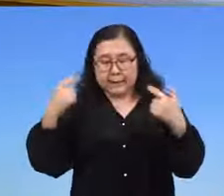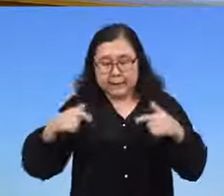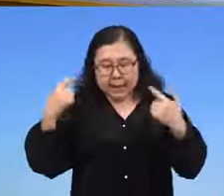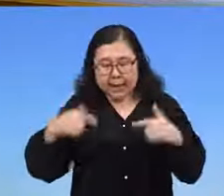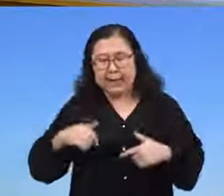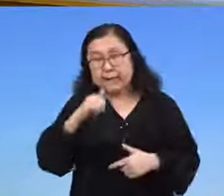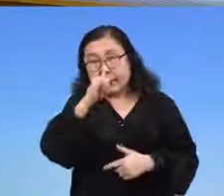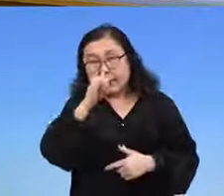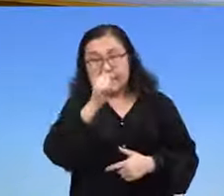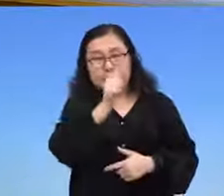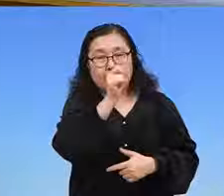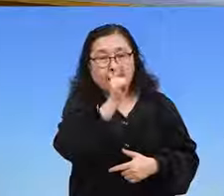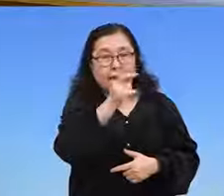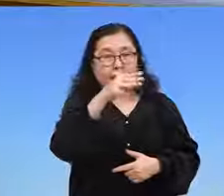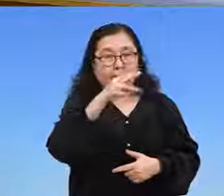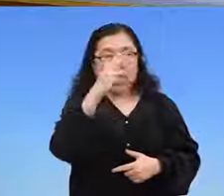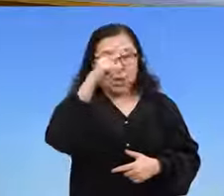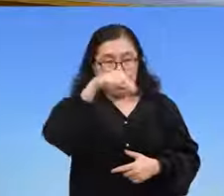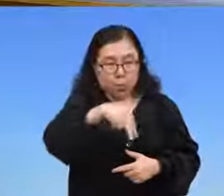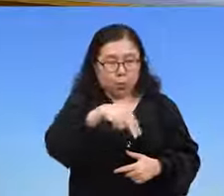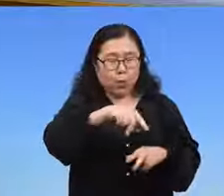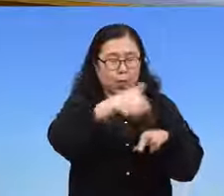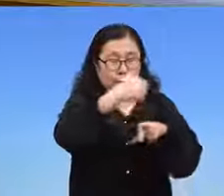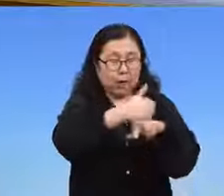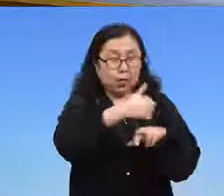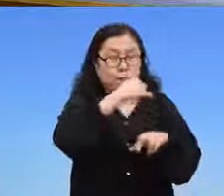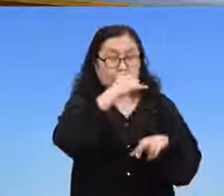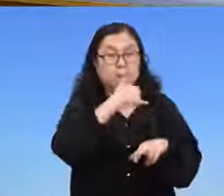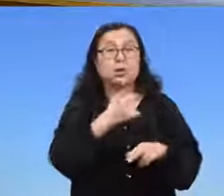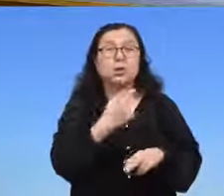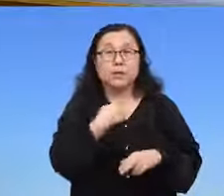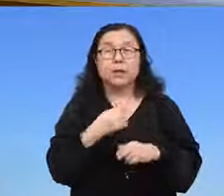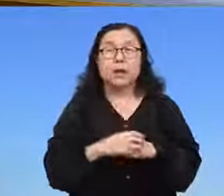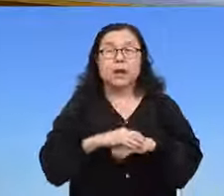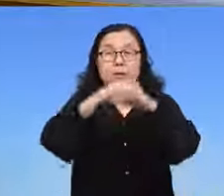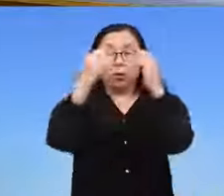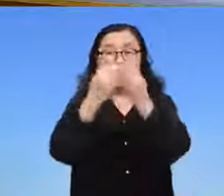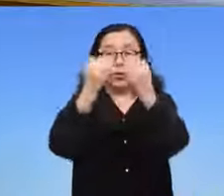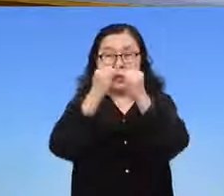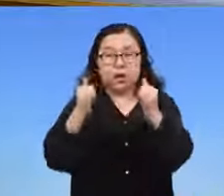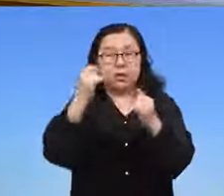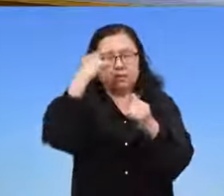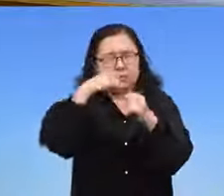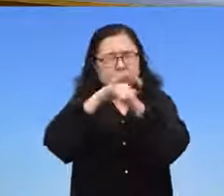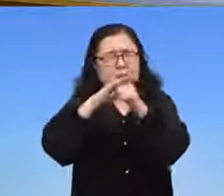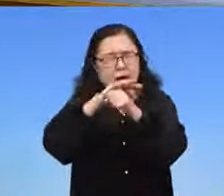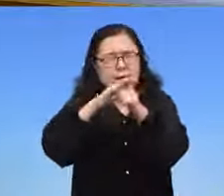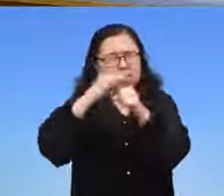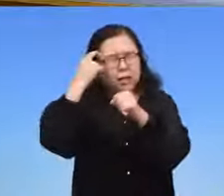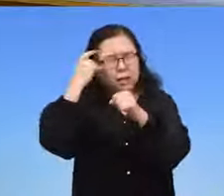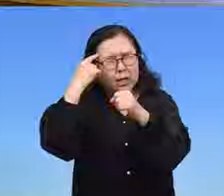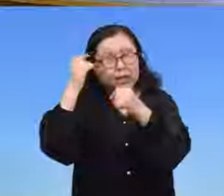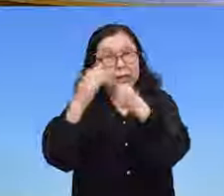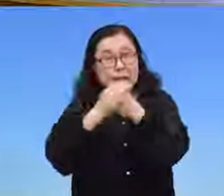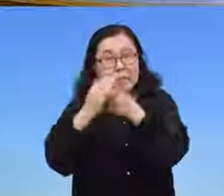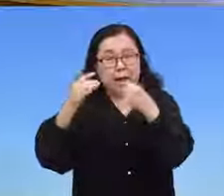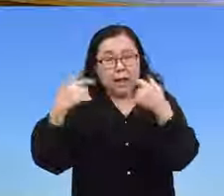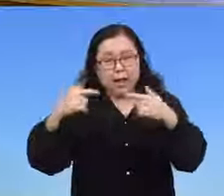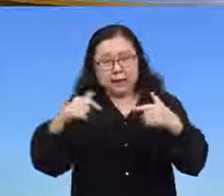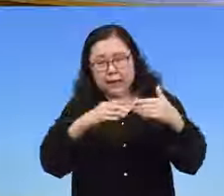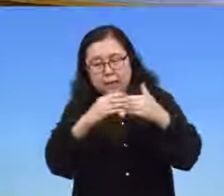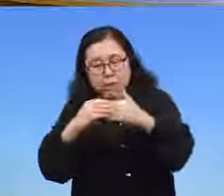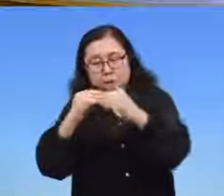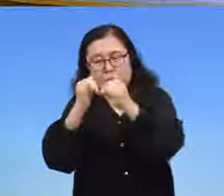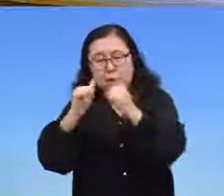있는 거예요. 악한 헤롯에게도 있었습니다. 모든 인간들을 불쌍히 여기셔서 하나님은 늘